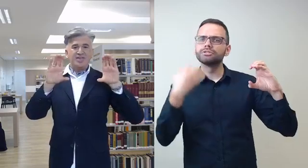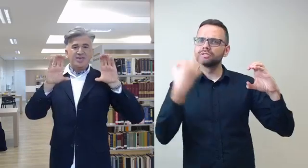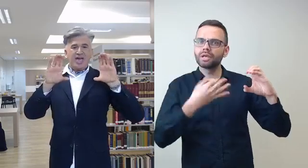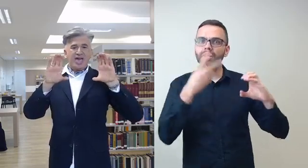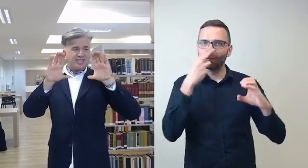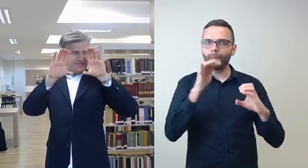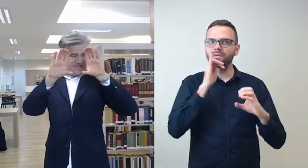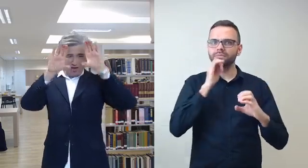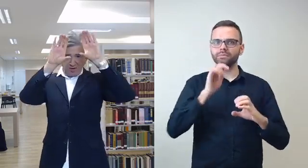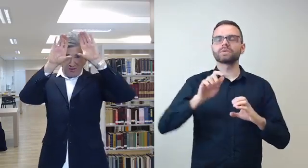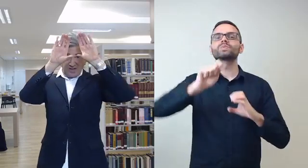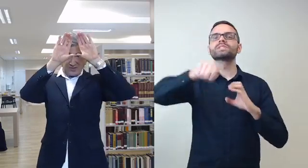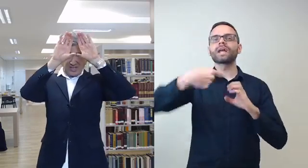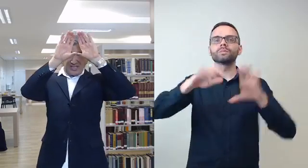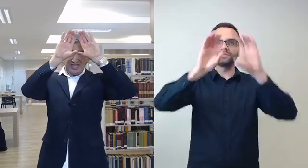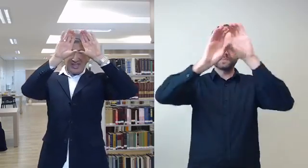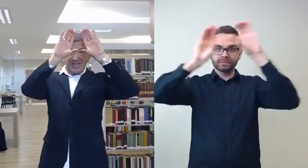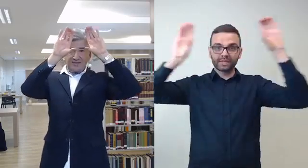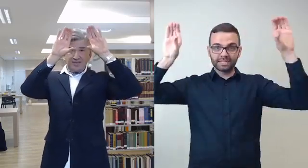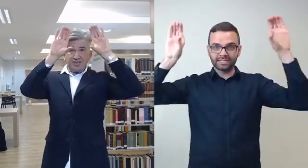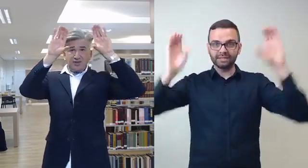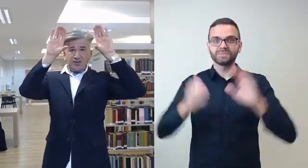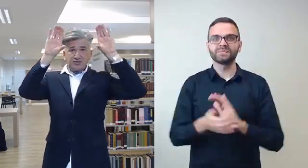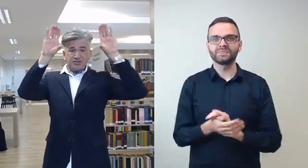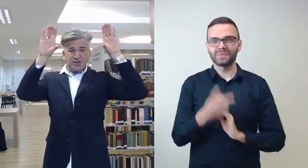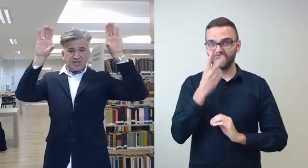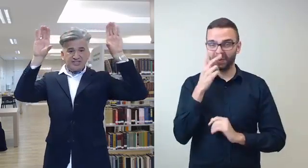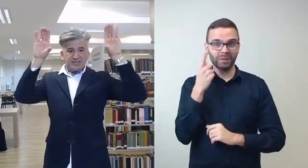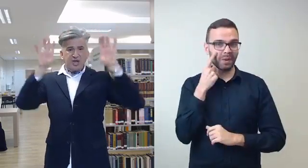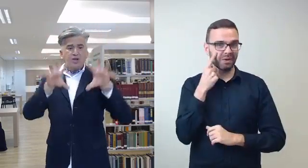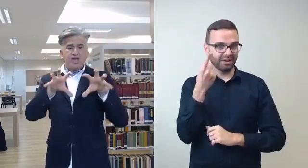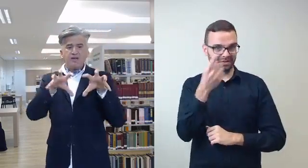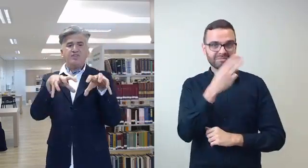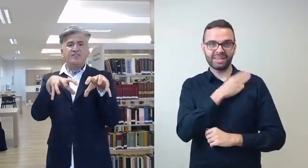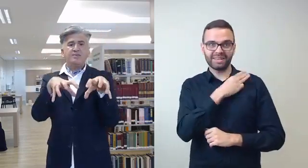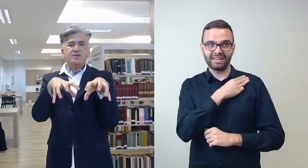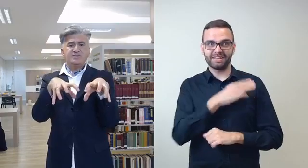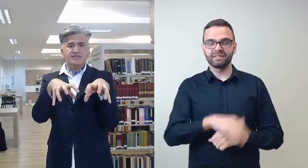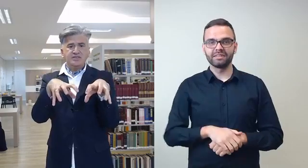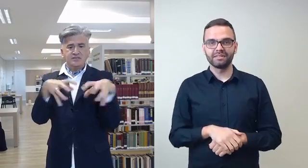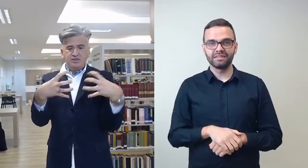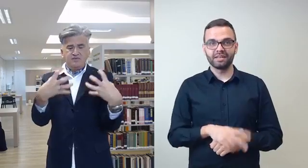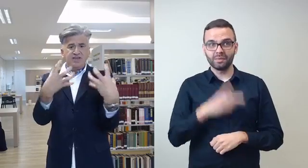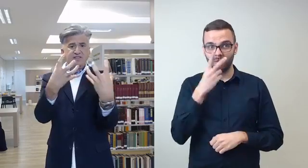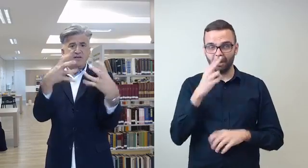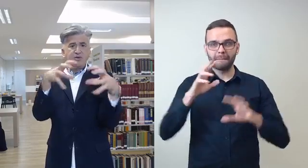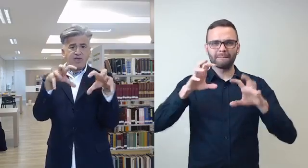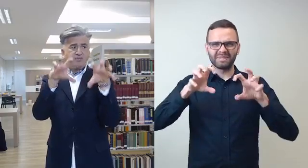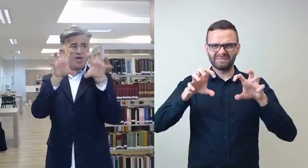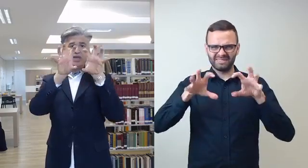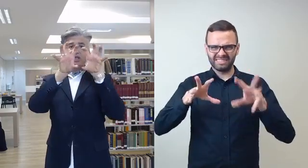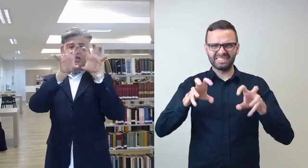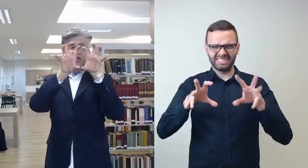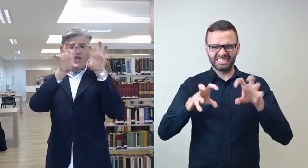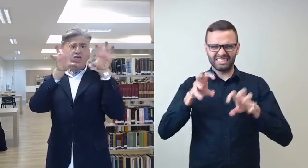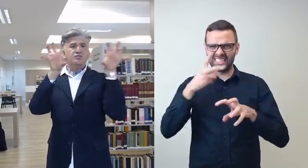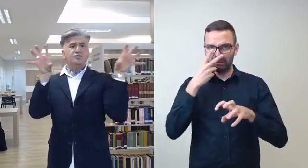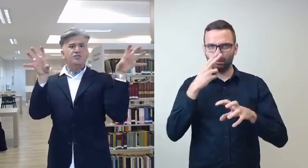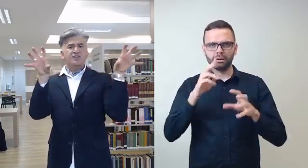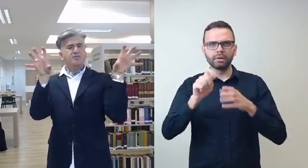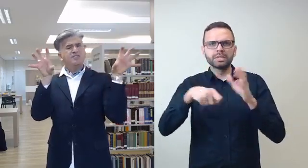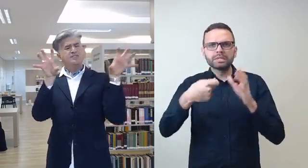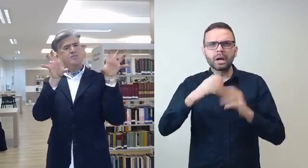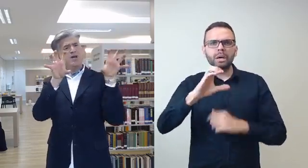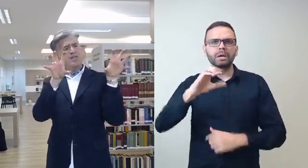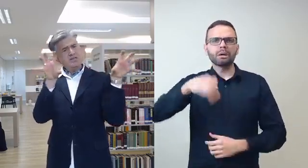né? Aí céu eu faço aqui, né? Eu faço o céu aqui em cima, o cara me faz a mão assim. Faz essa mão, parece uma aranha, né? Aí o surdo